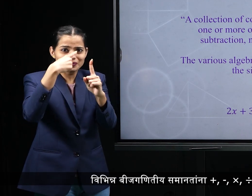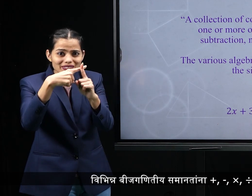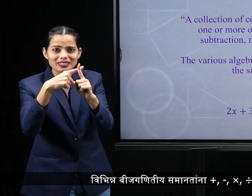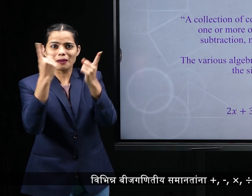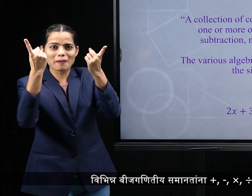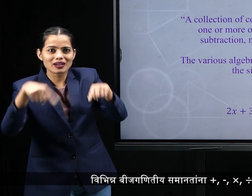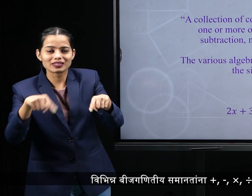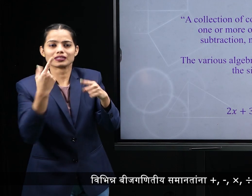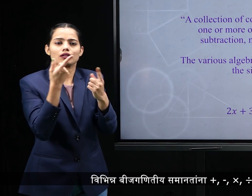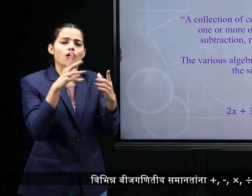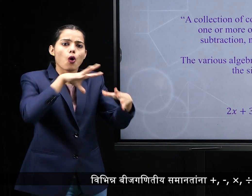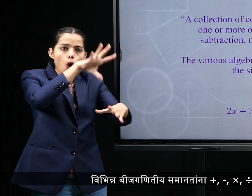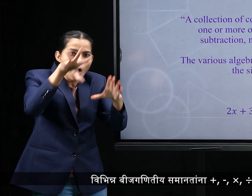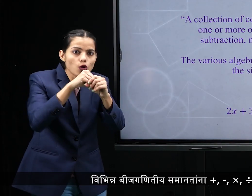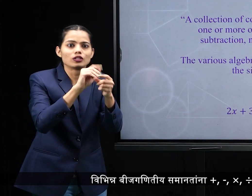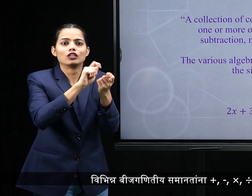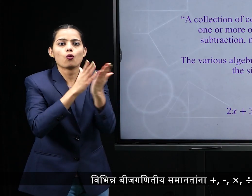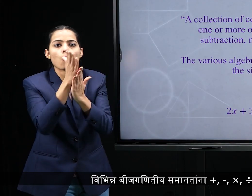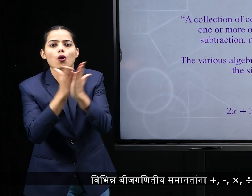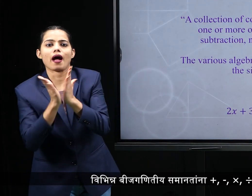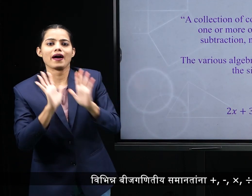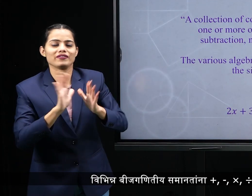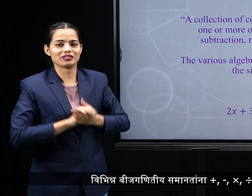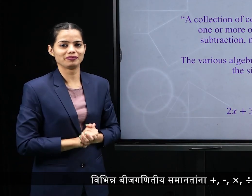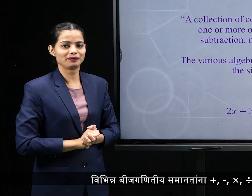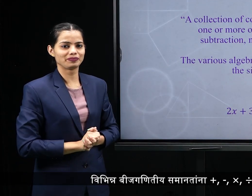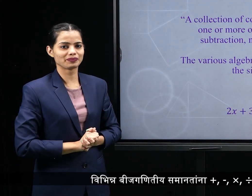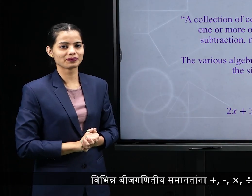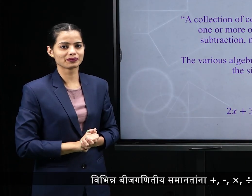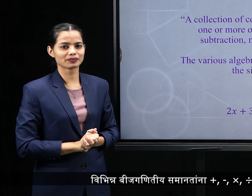मायनस डिव्हिजन या चिन्हाने विभाजित केले जाते.